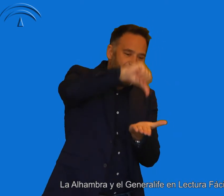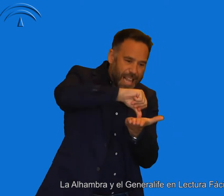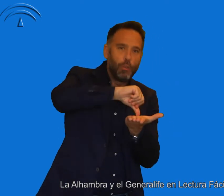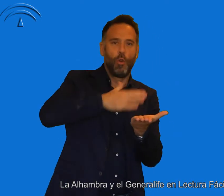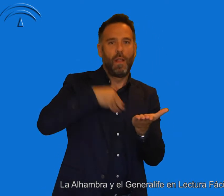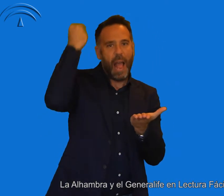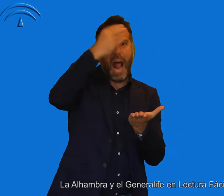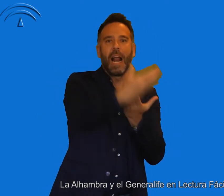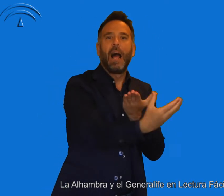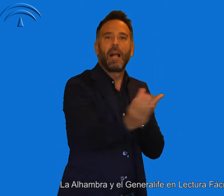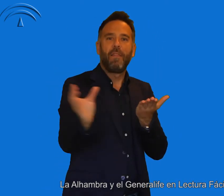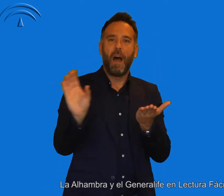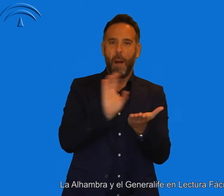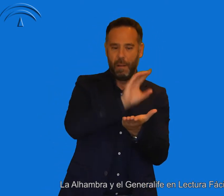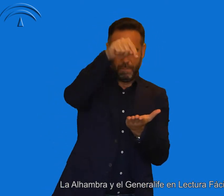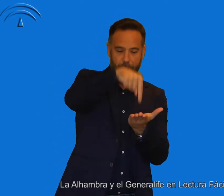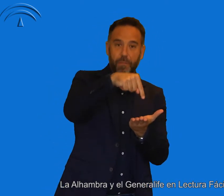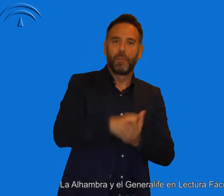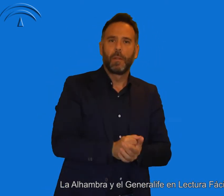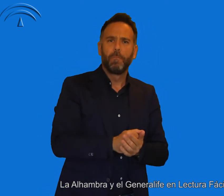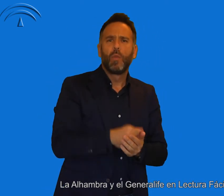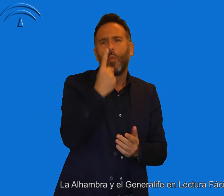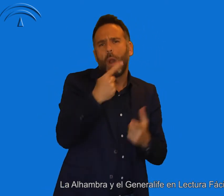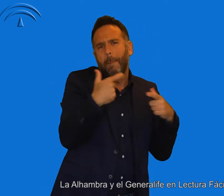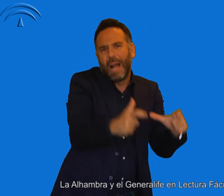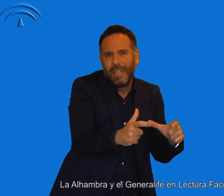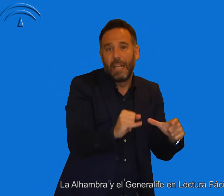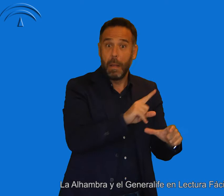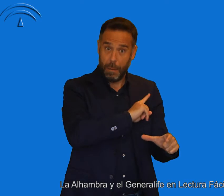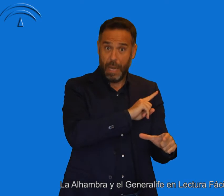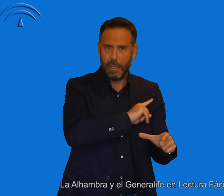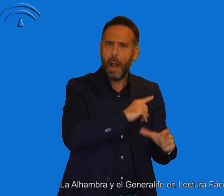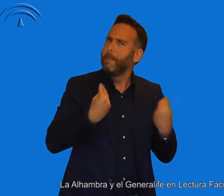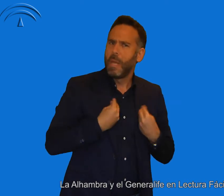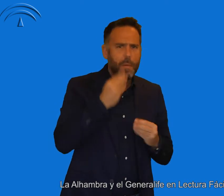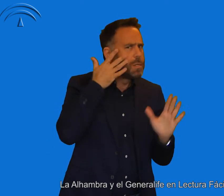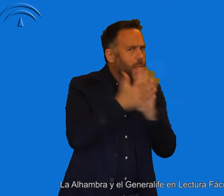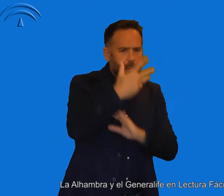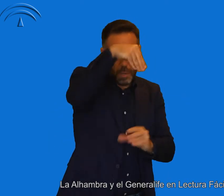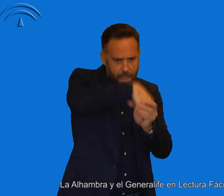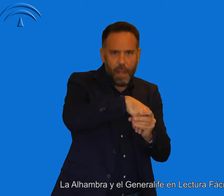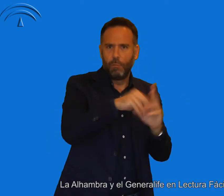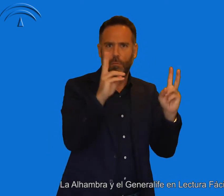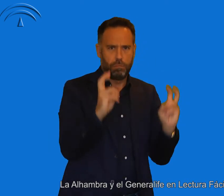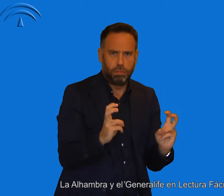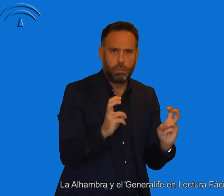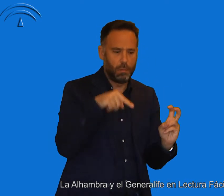las murallas en el centro de la Alcazaba. Una parte del ejército del sultán vivía